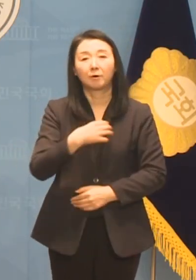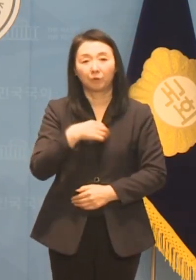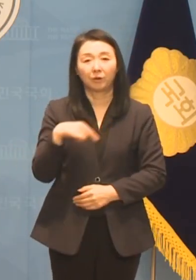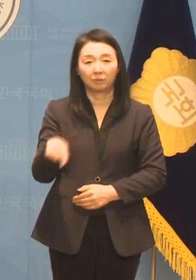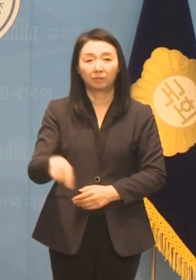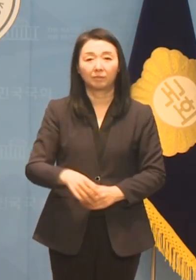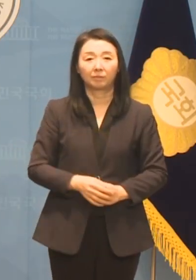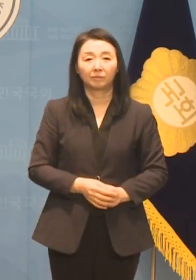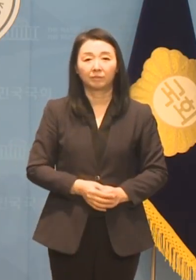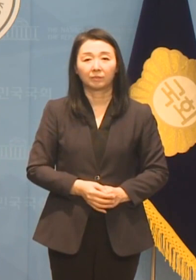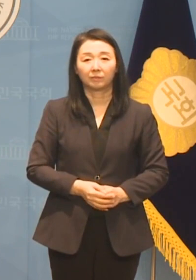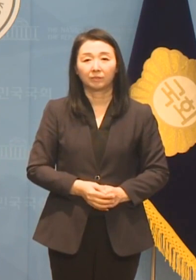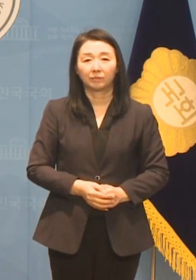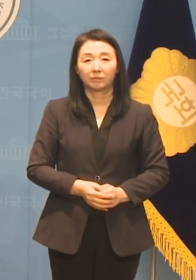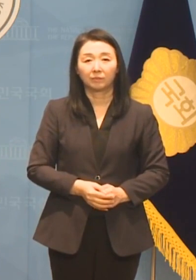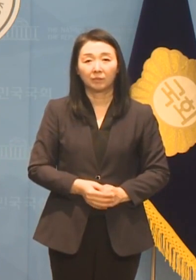행위입니다.